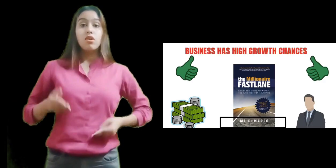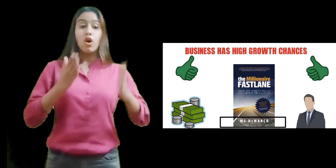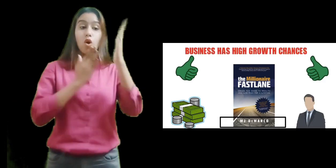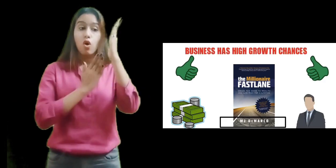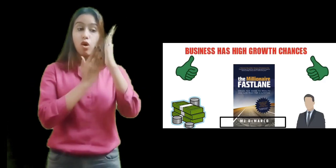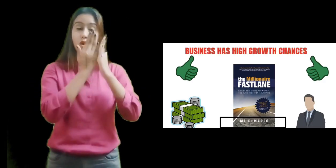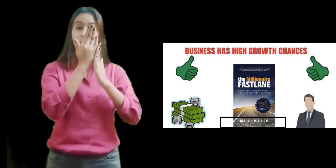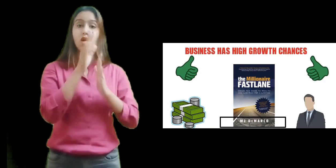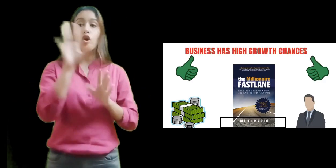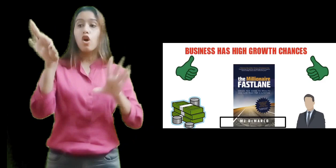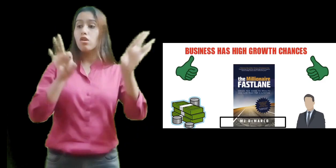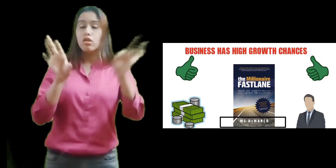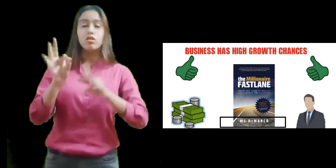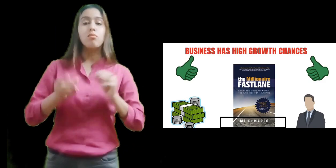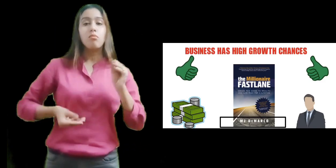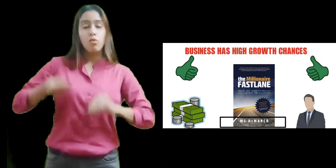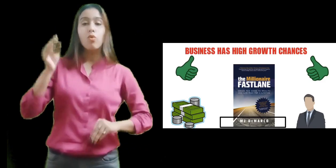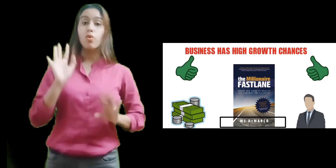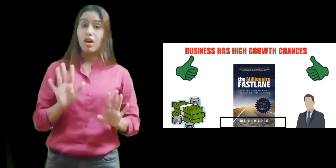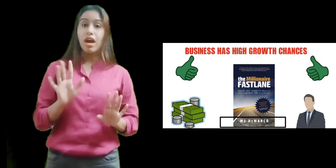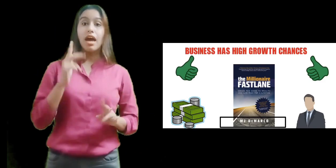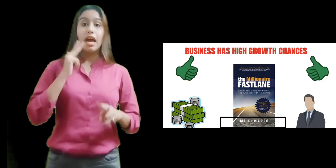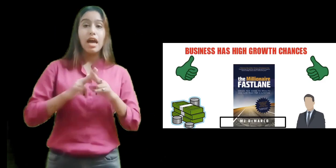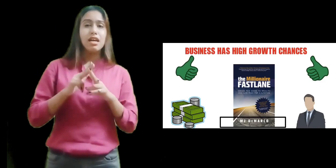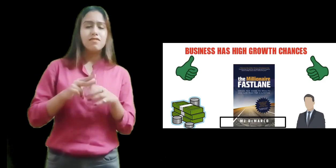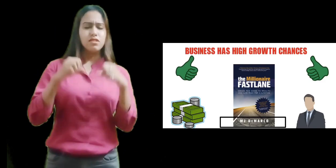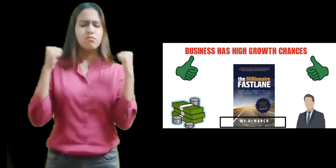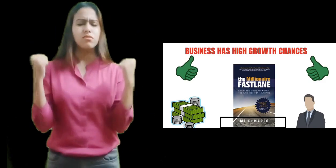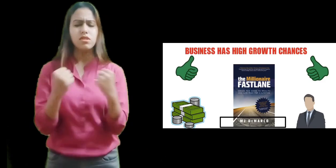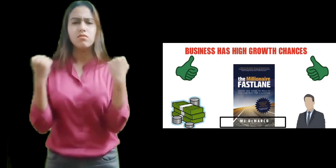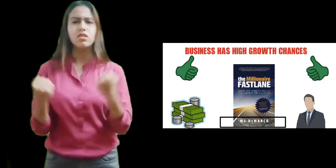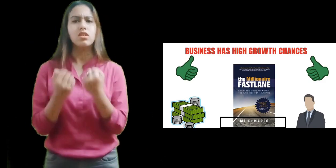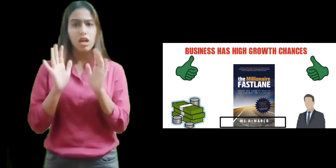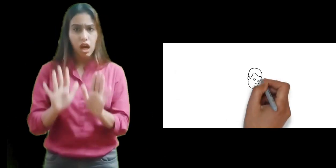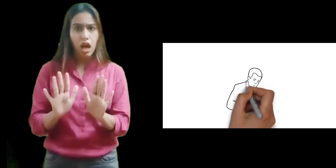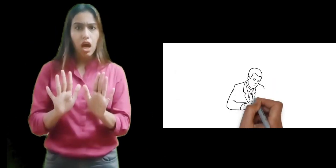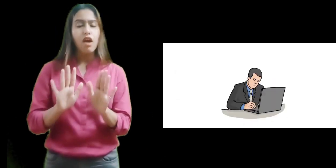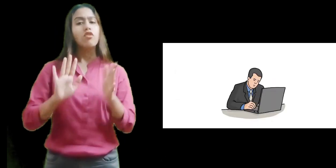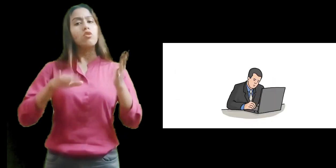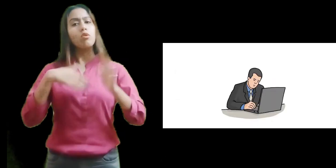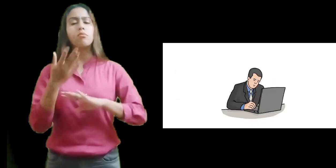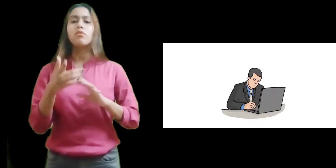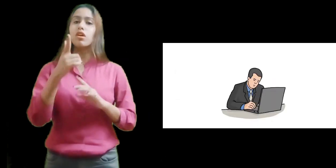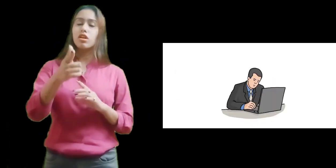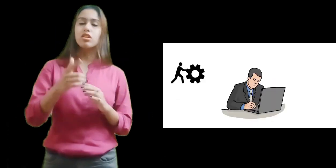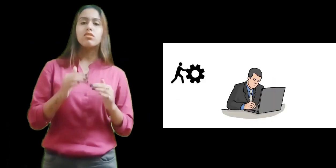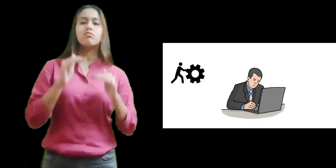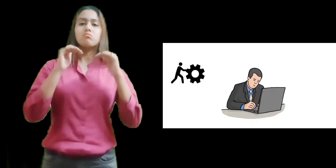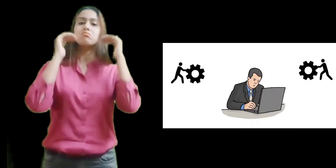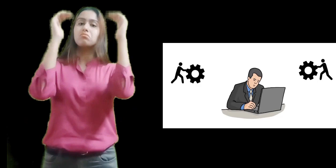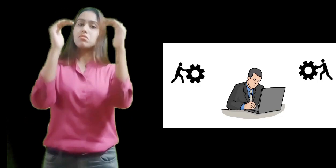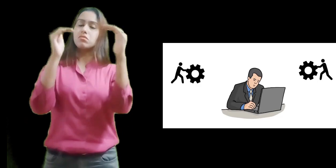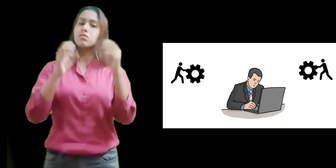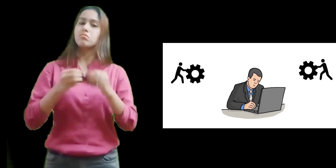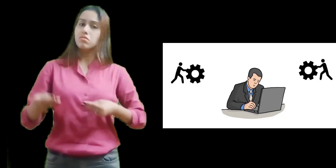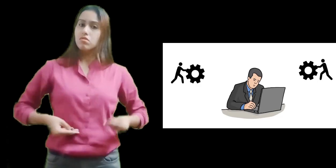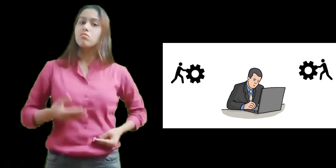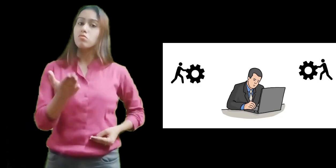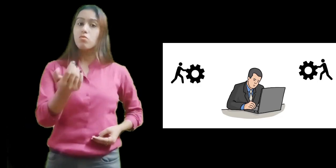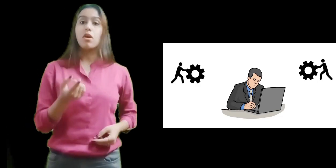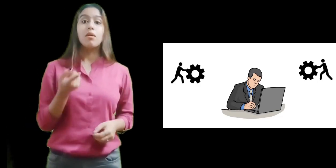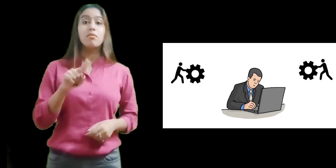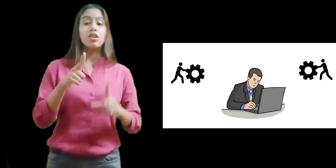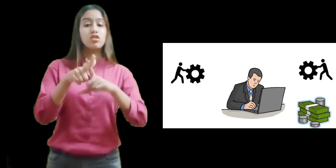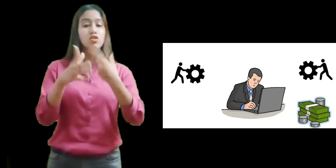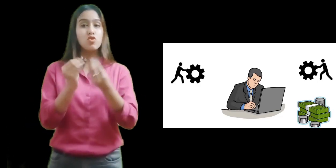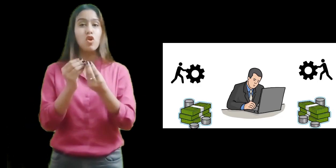अगर आप एक्स्ट्रा मेहनत करोगे तो वो चीज डायरेक्ट आपकी ग्रोथ को फास्ट कर देगी, जबकि जॉब में आप कितनी भी मेहनत करो, आप यूजुअली लिमिटेड इनकम